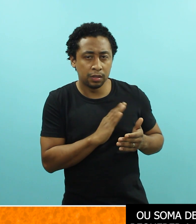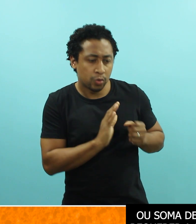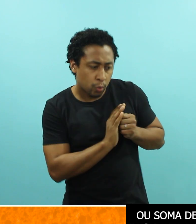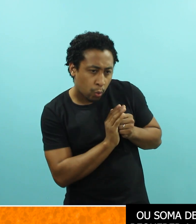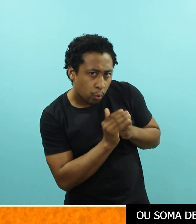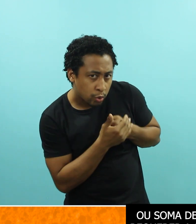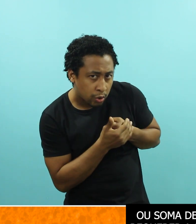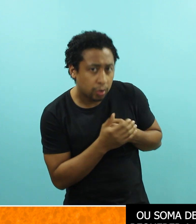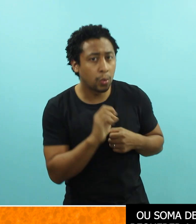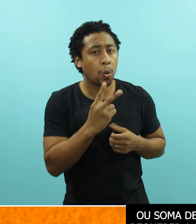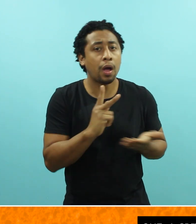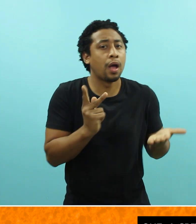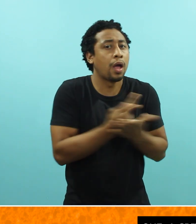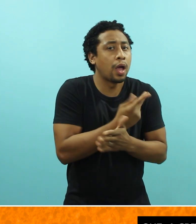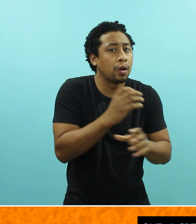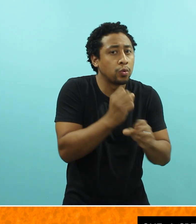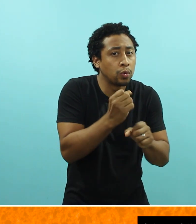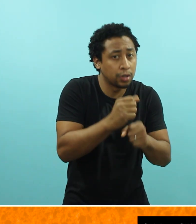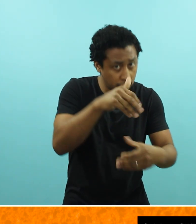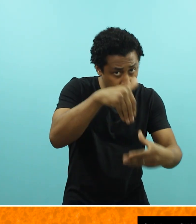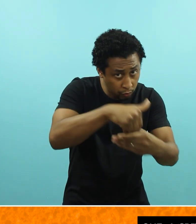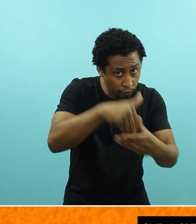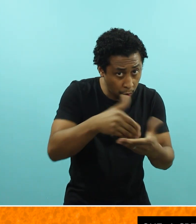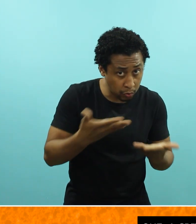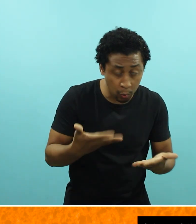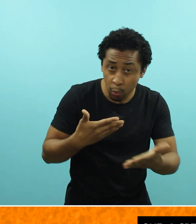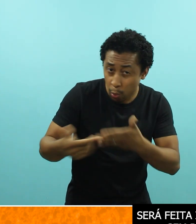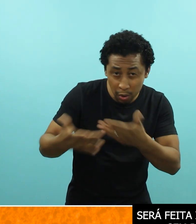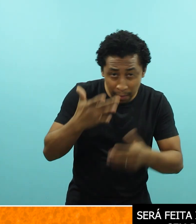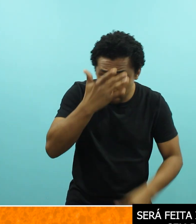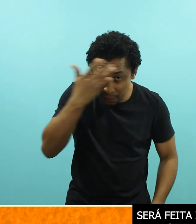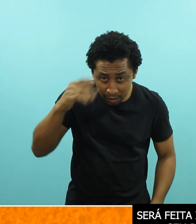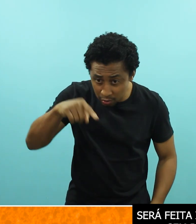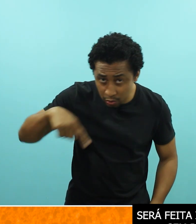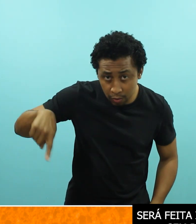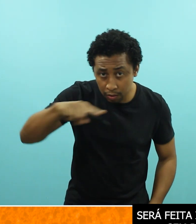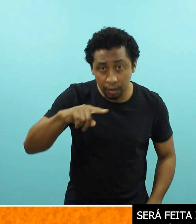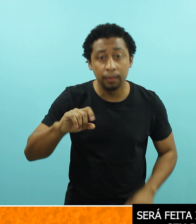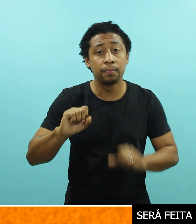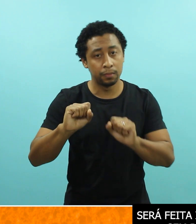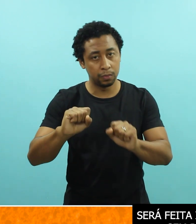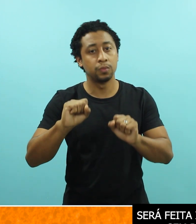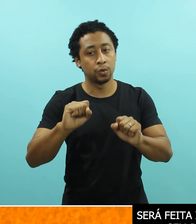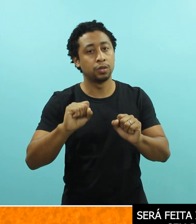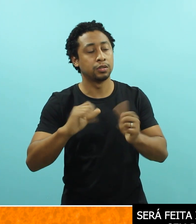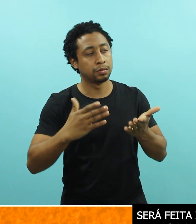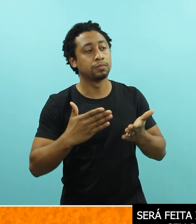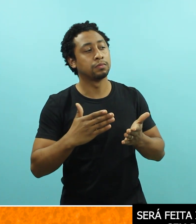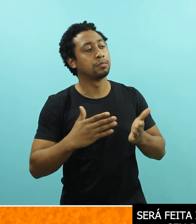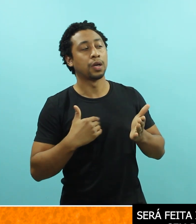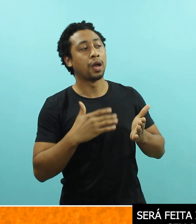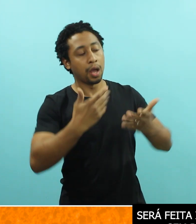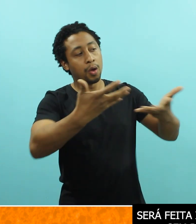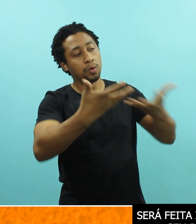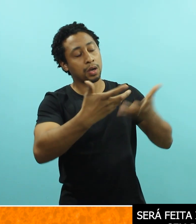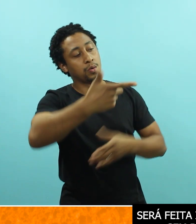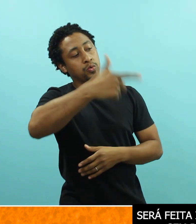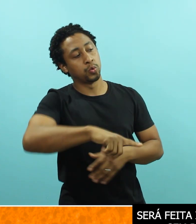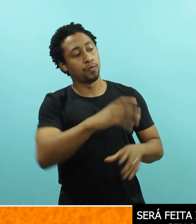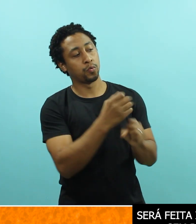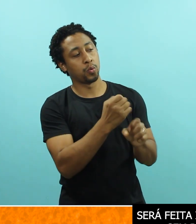sua recontagem, que, a critério da mesa, será feita imediatamente,